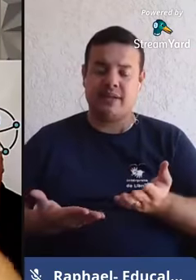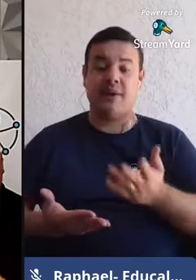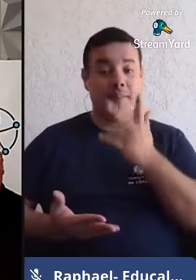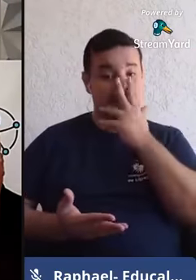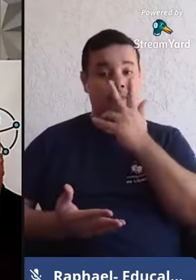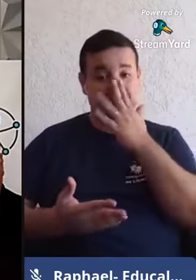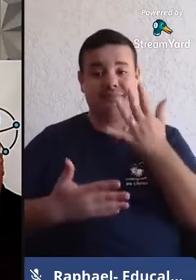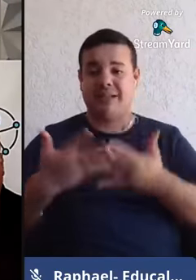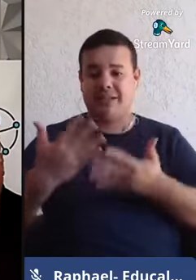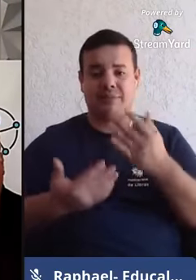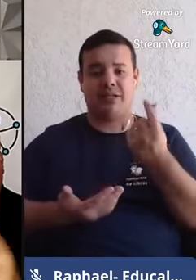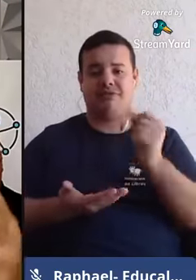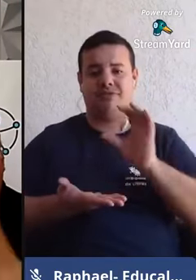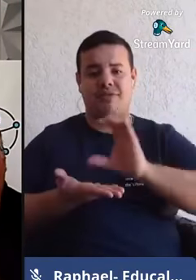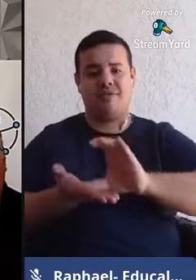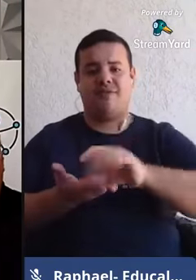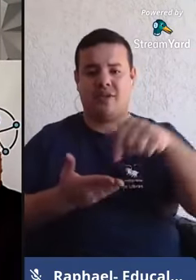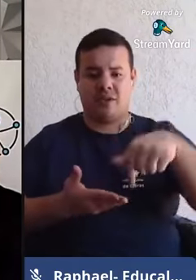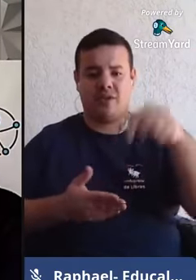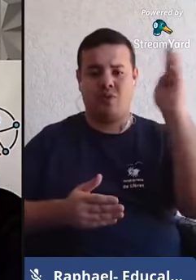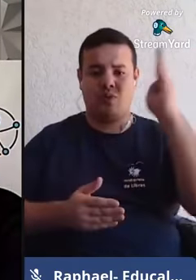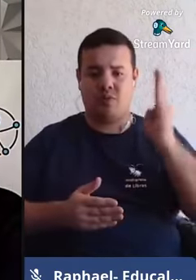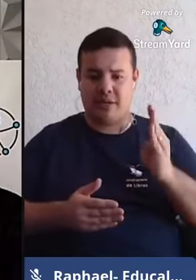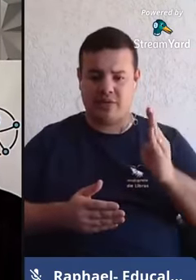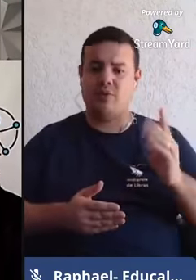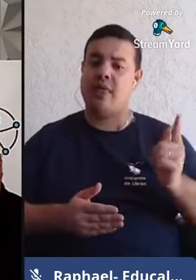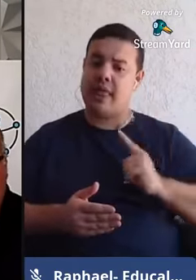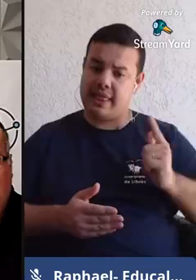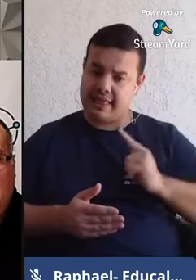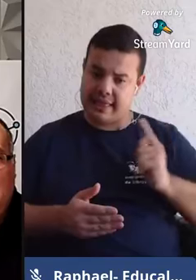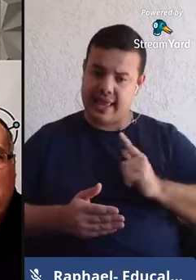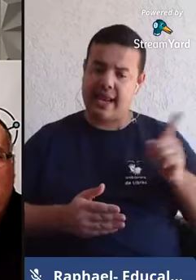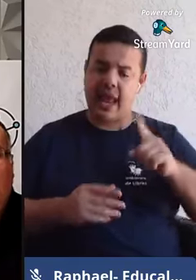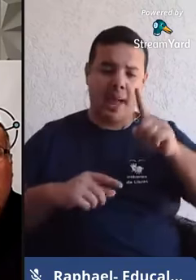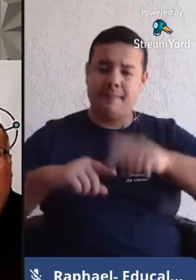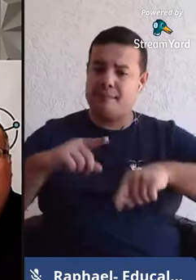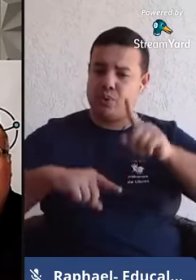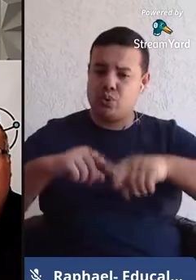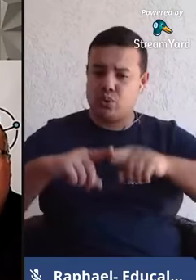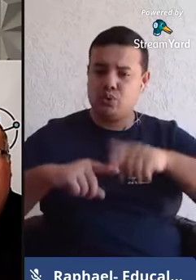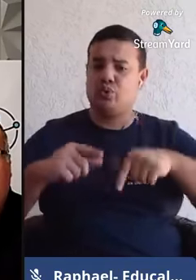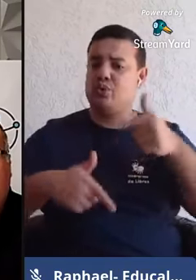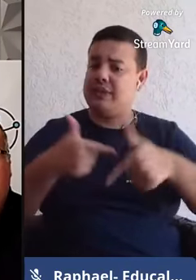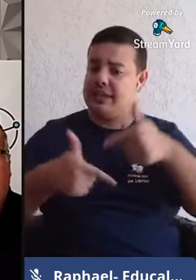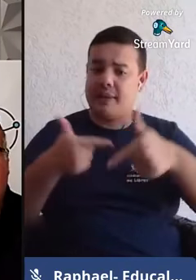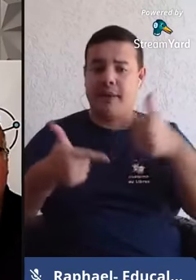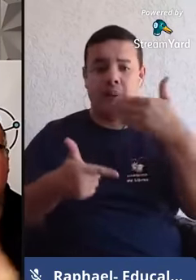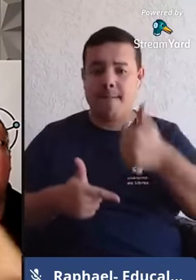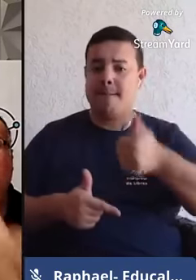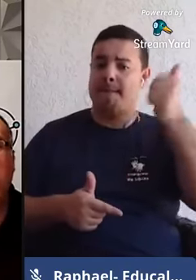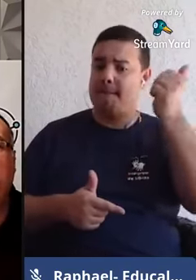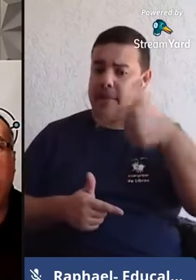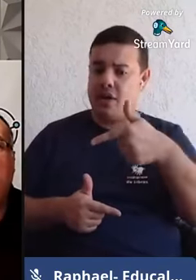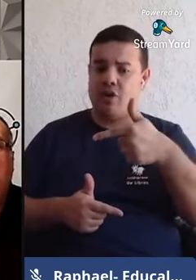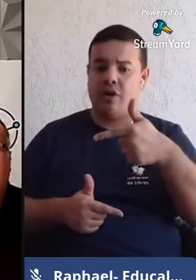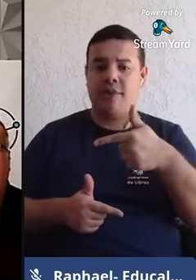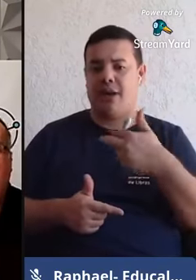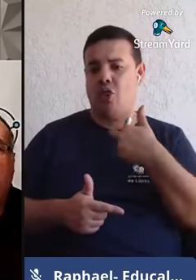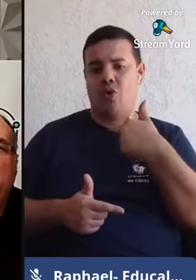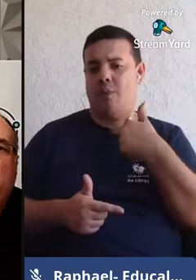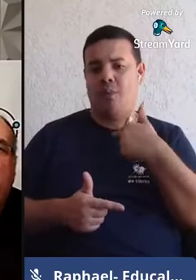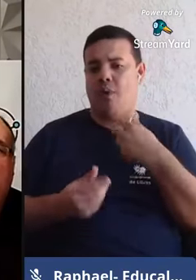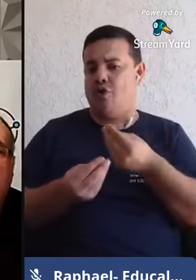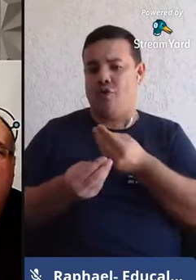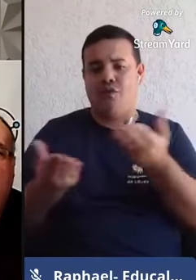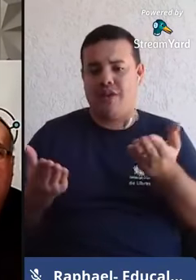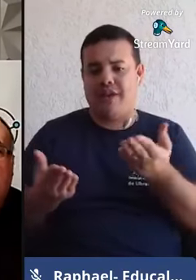os investimentos da indústria nacional, que tem lá na gaveta produtos e serviços muito melhores do que oferecem hoje, mas não podem oferecer por falta